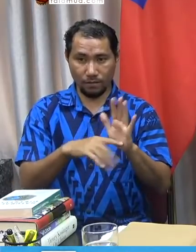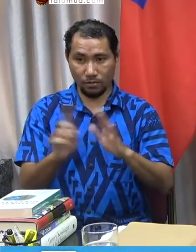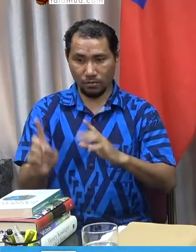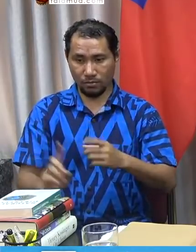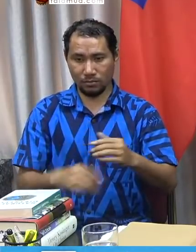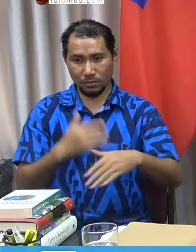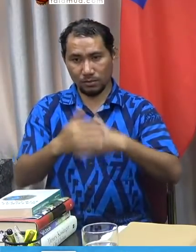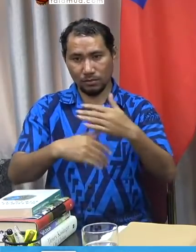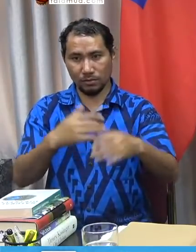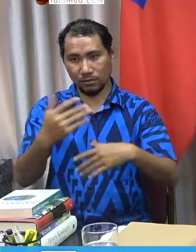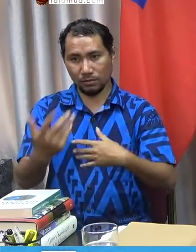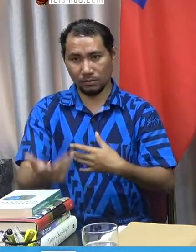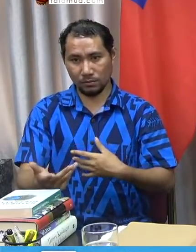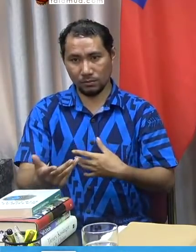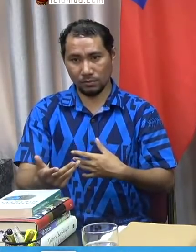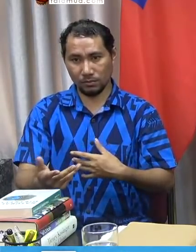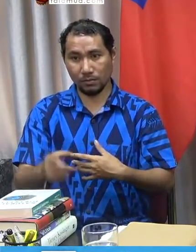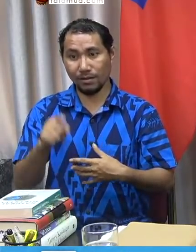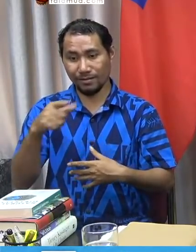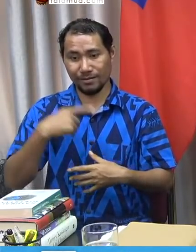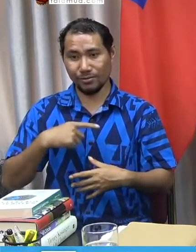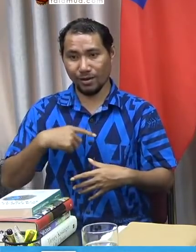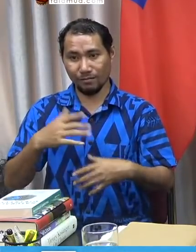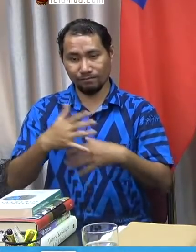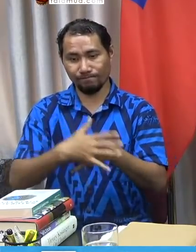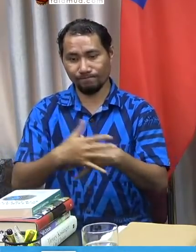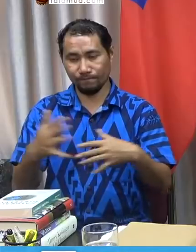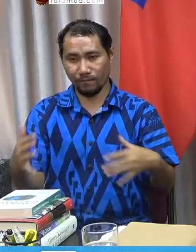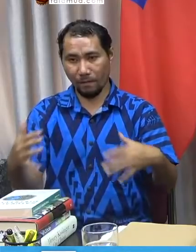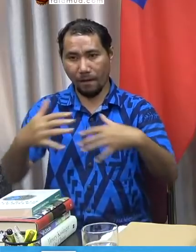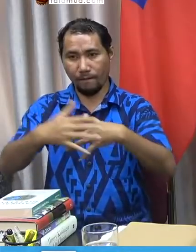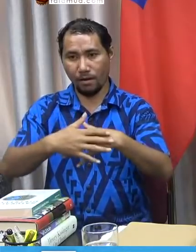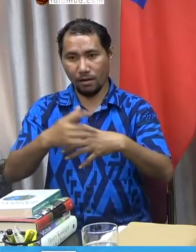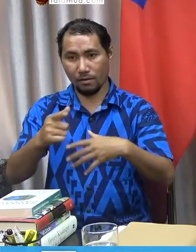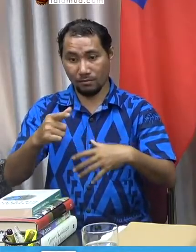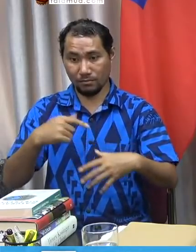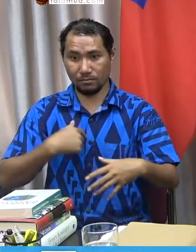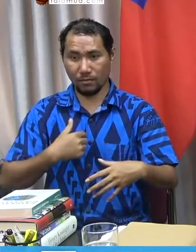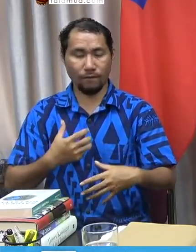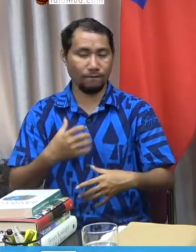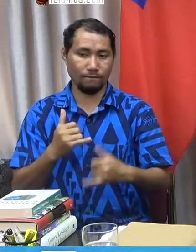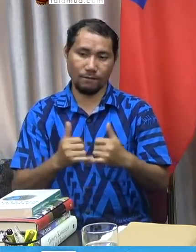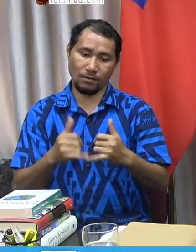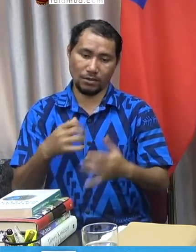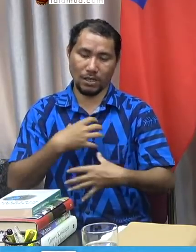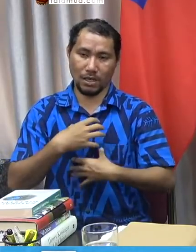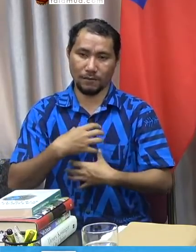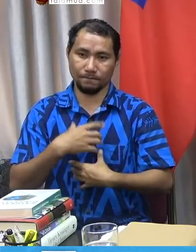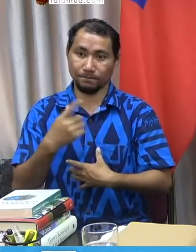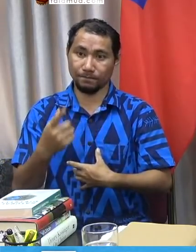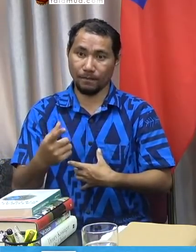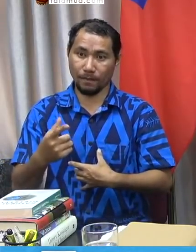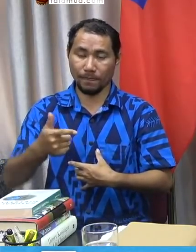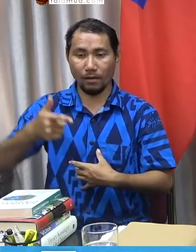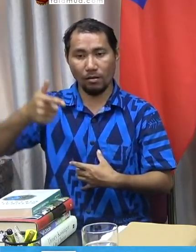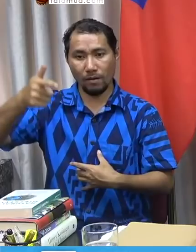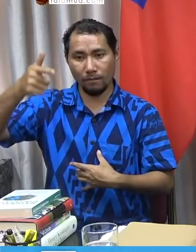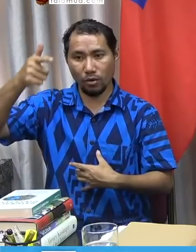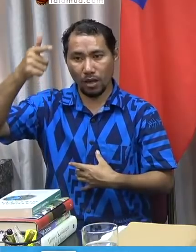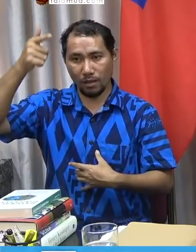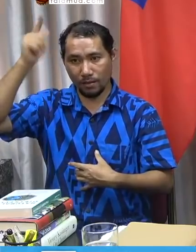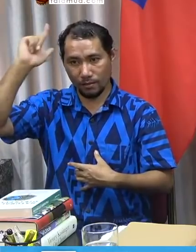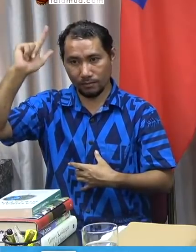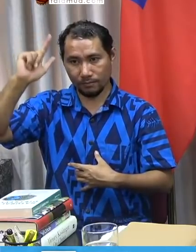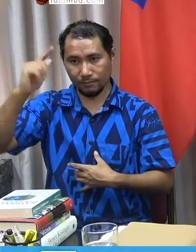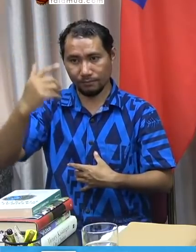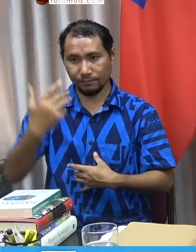ma fu ai fo i lo wha ma vai. O no le mele sa au fefe i ai. O le pule faita lia. Wal me